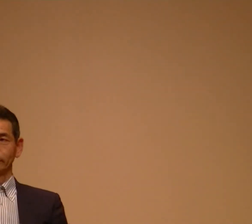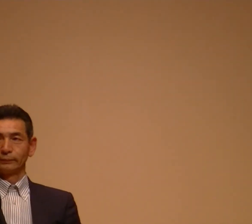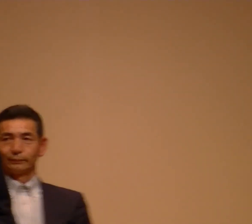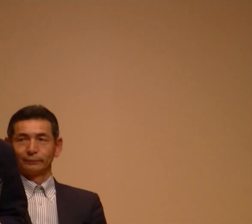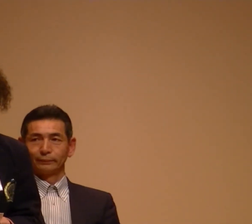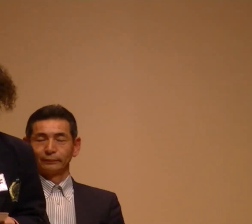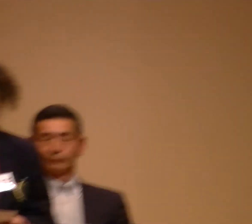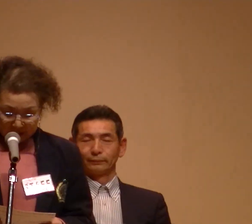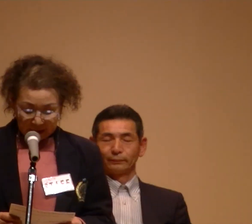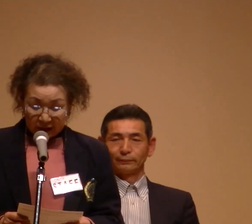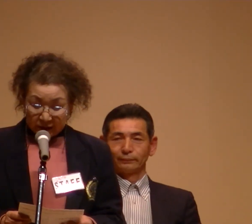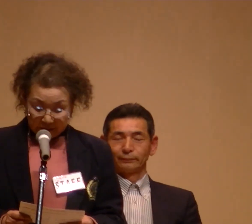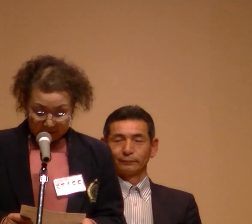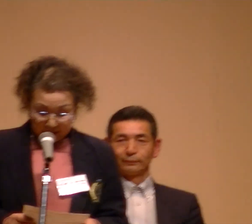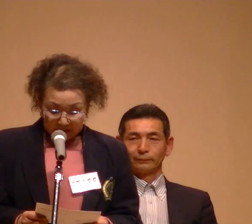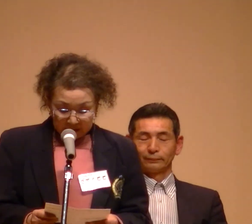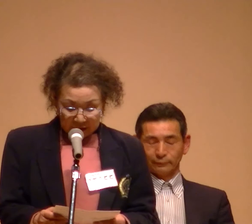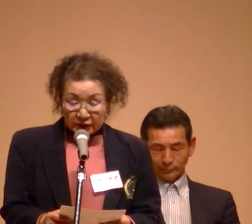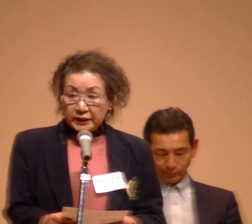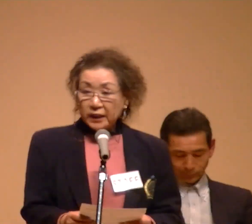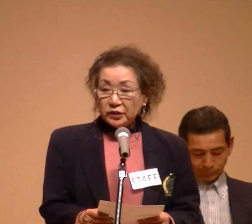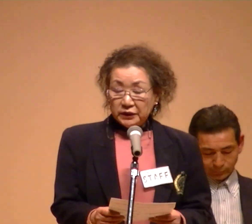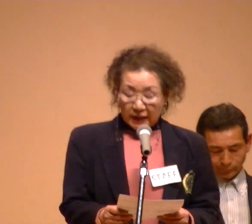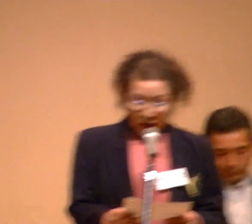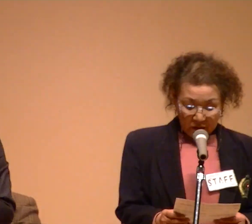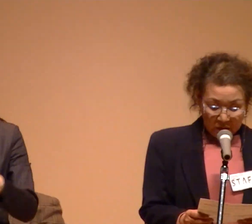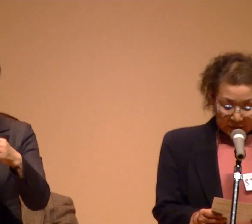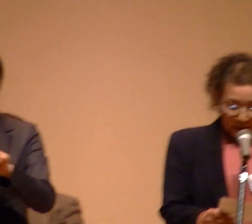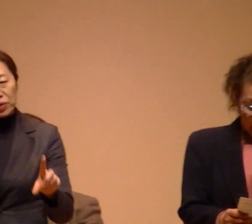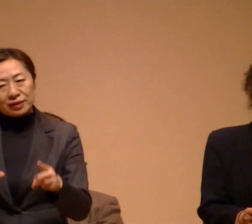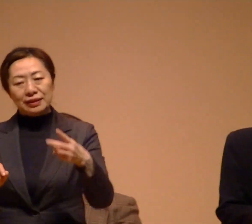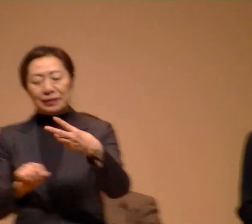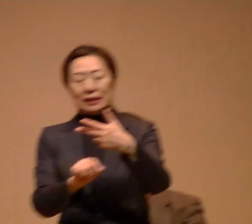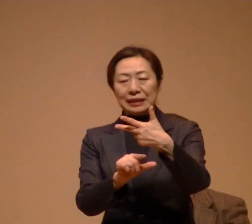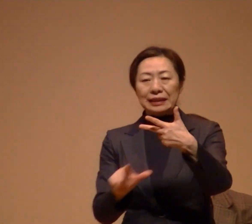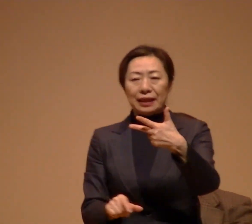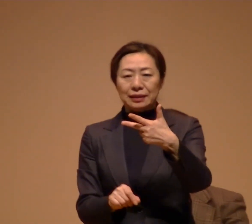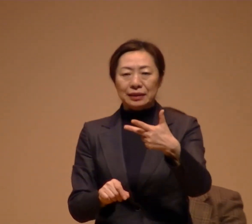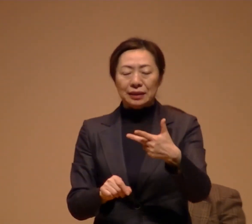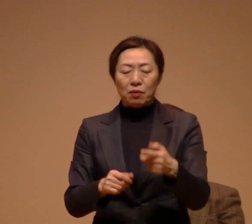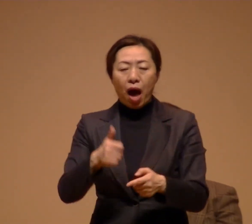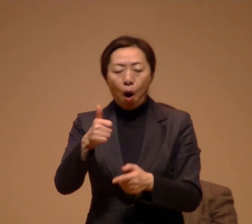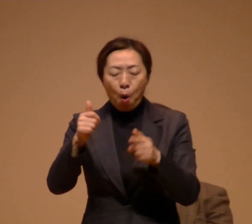してたんです。当然です。7月には牡鹿半島で